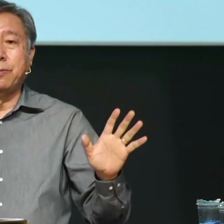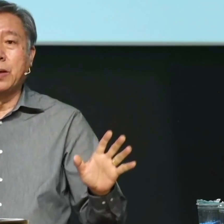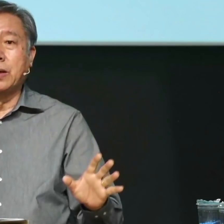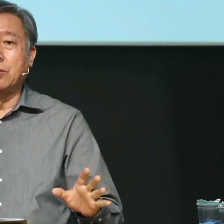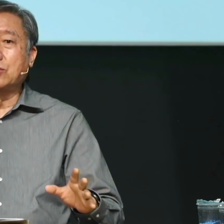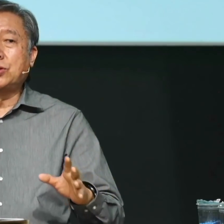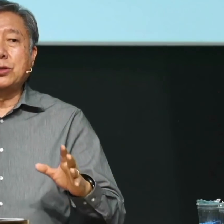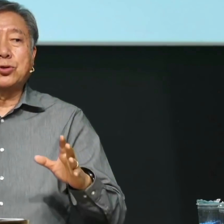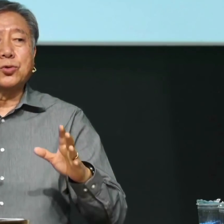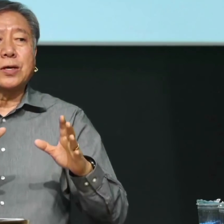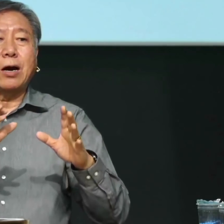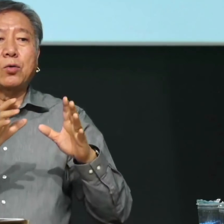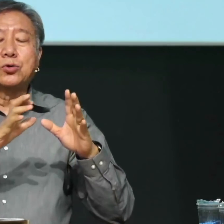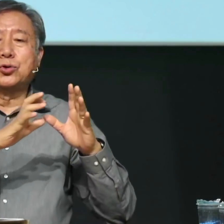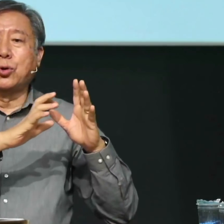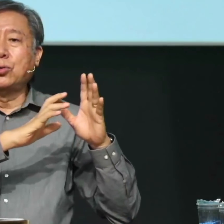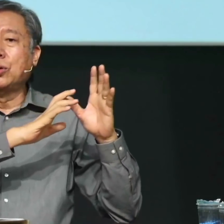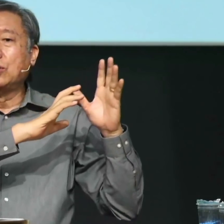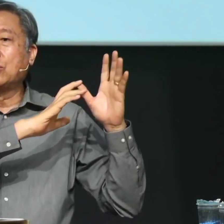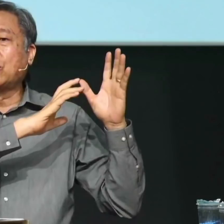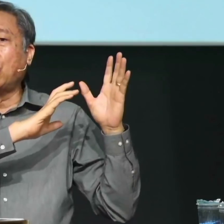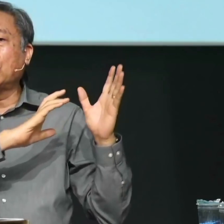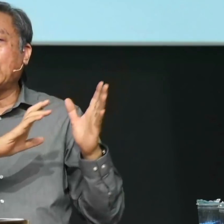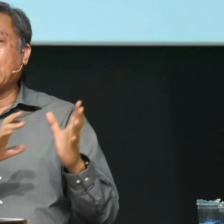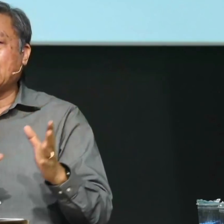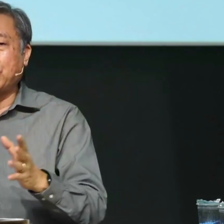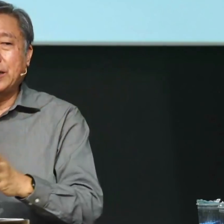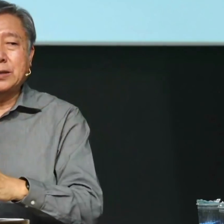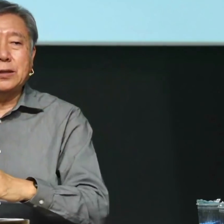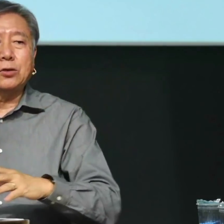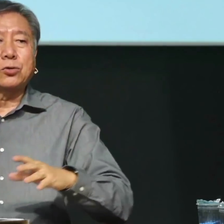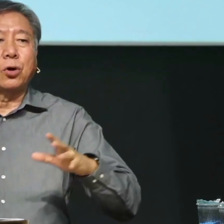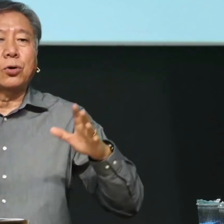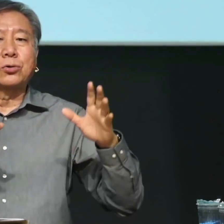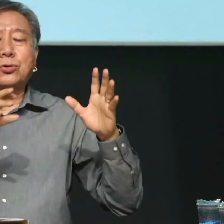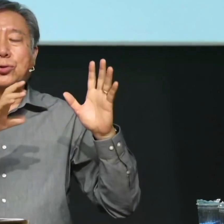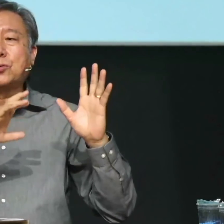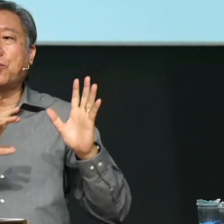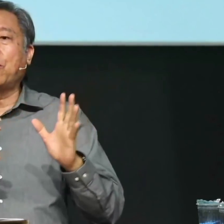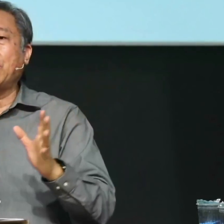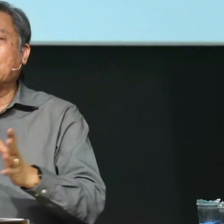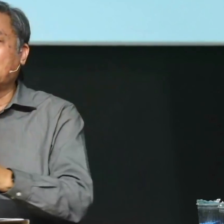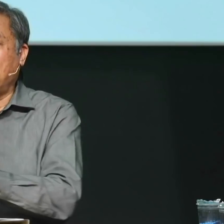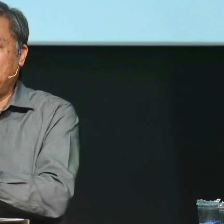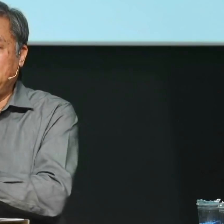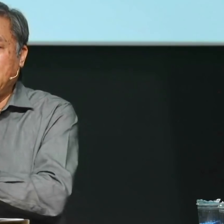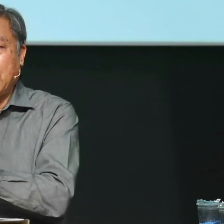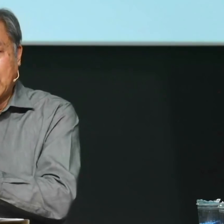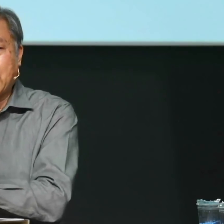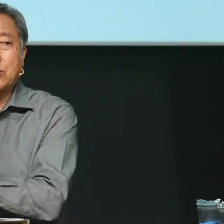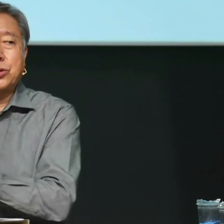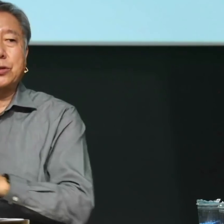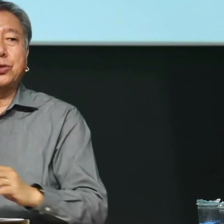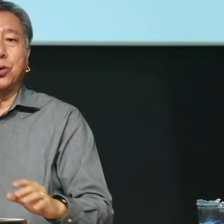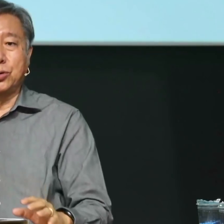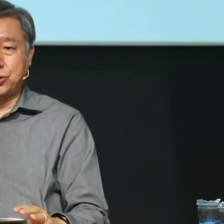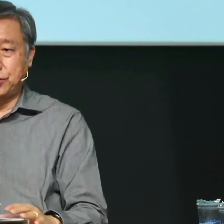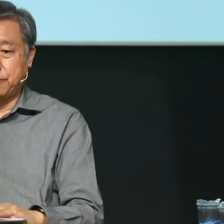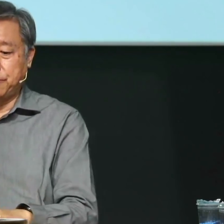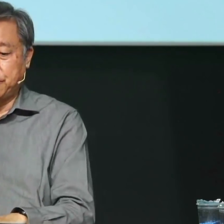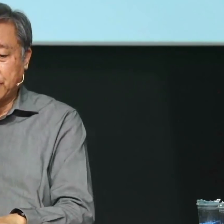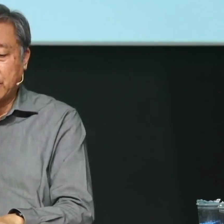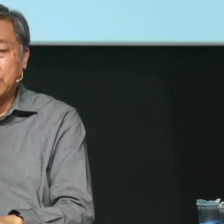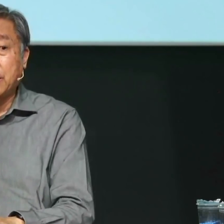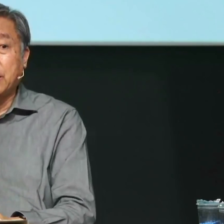Deus, irmãos, isso causou toda a tragédia e todos os problemas do homem até os dias de